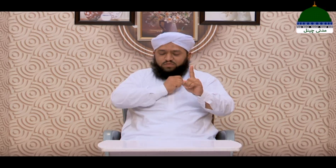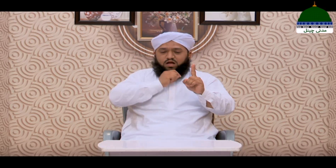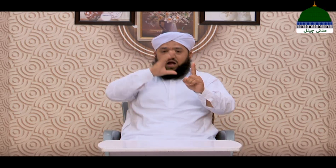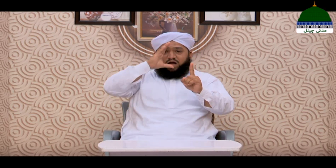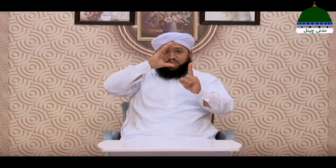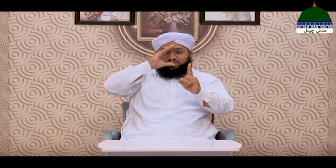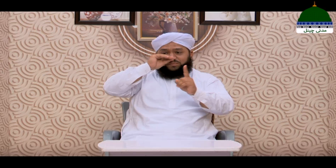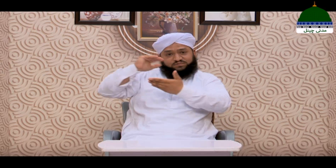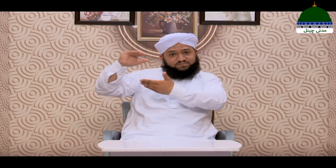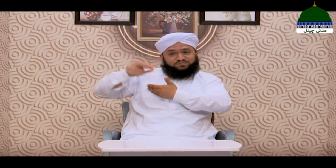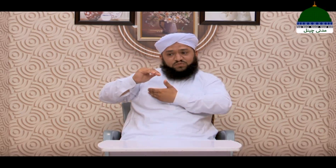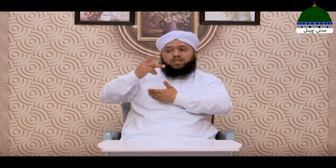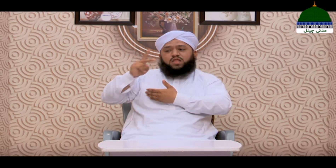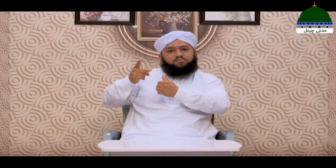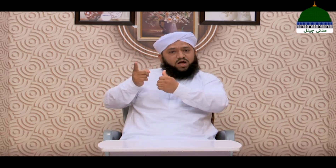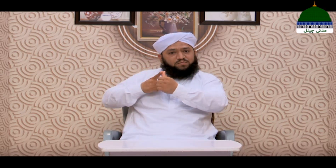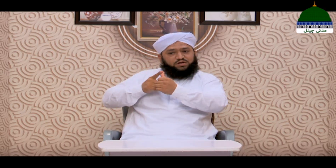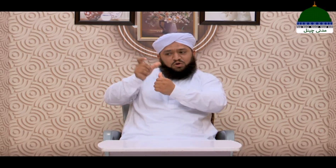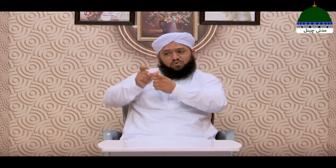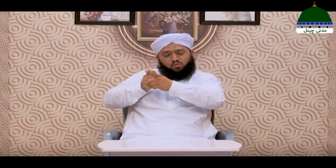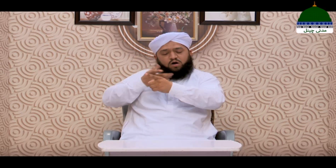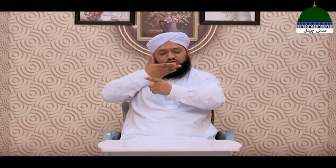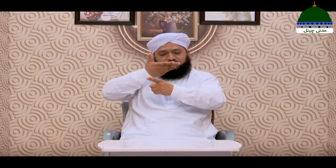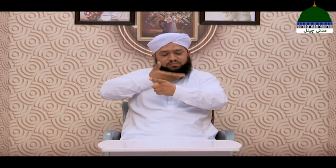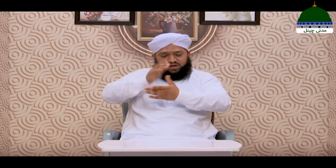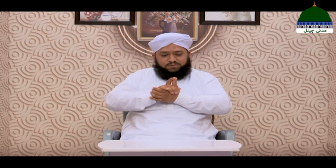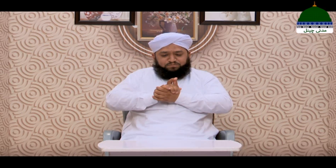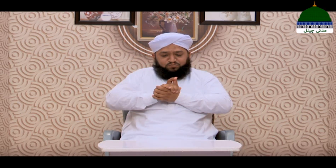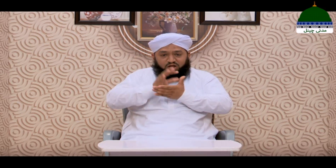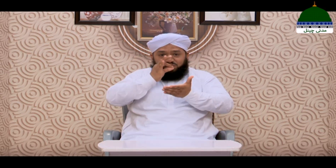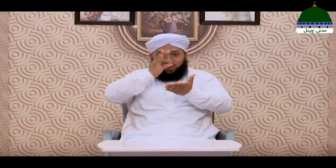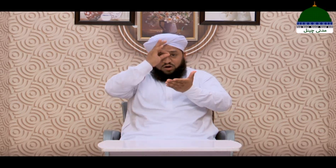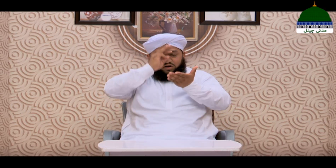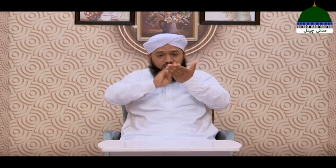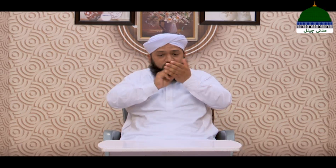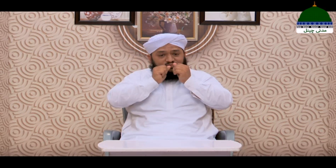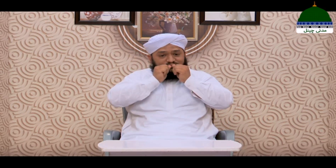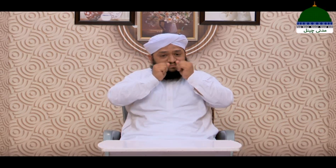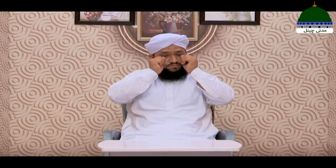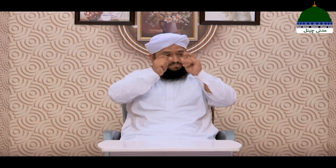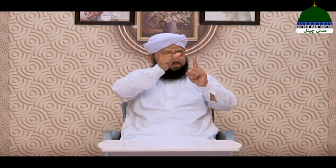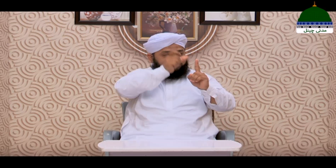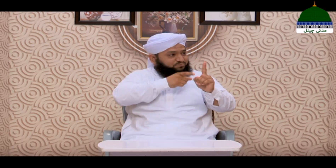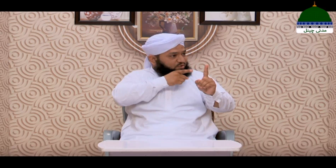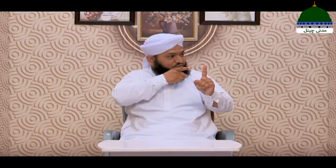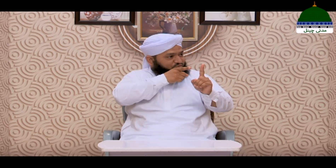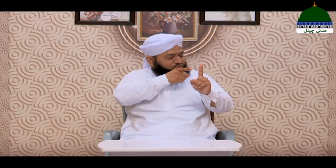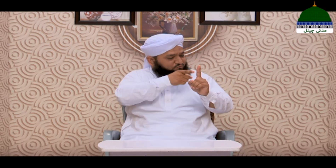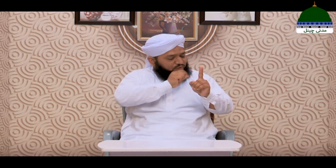ماجدہ حضرت بی بی آمنہ رضی اللہ عنہا نے فرمایا کہ جب حضور اقدس صلی اللہ علیہ وآلہ وسلم